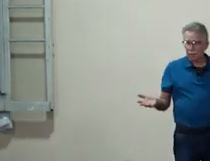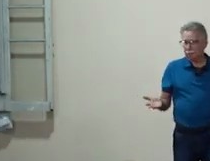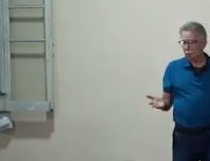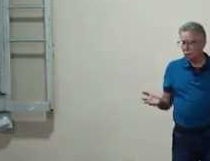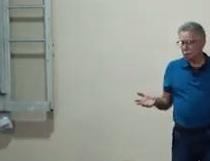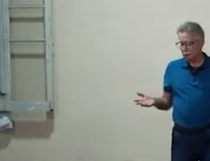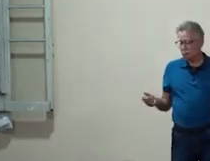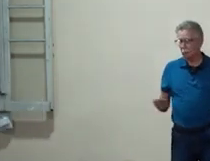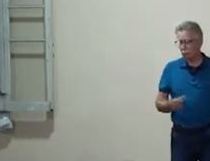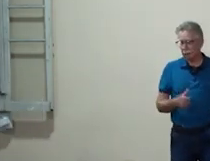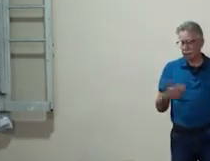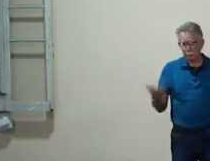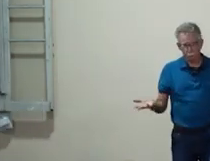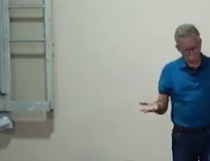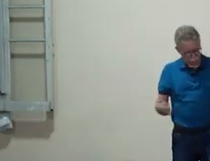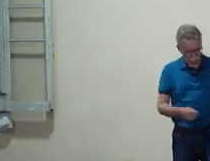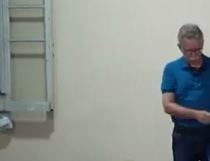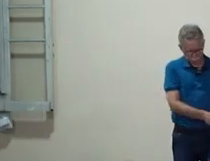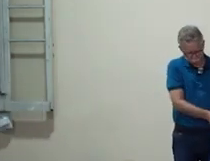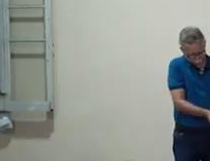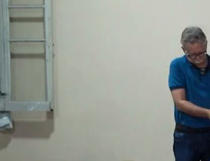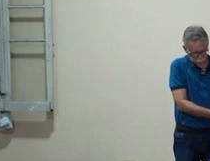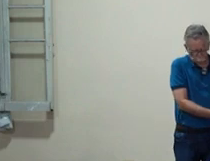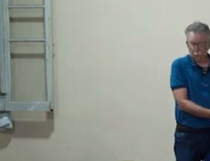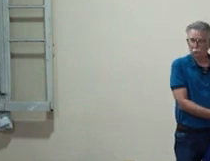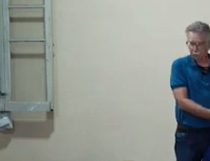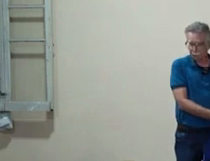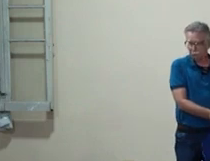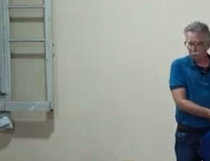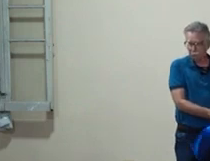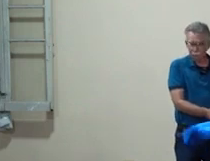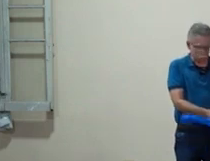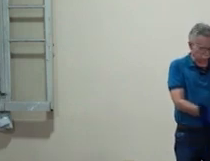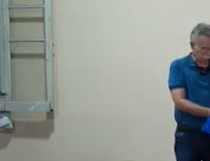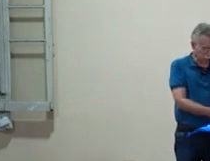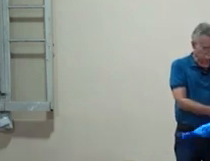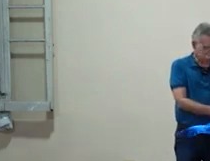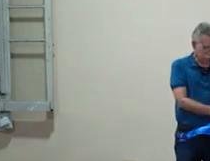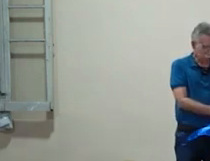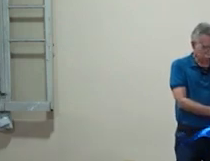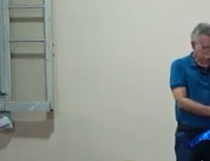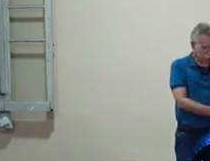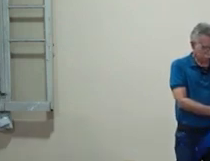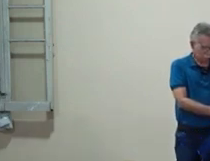Paranaguá é a cidade mais antiga do Paraná, todos sabemos.